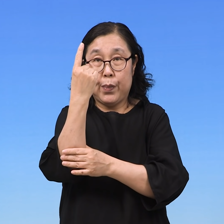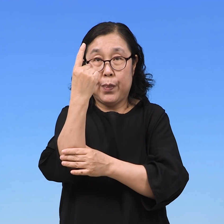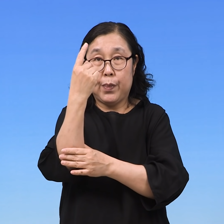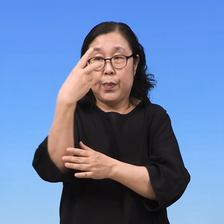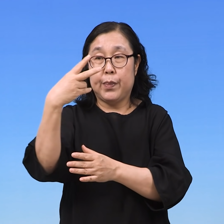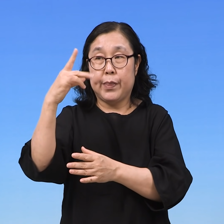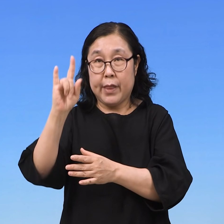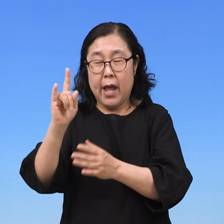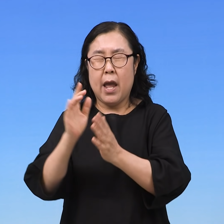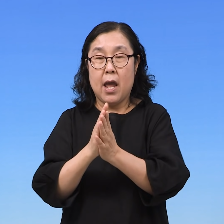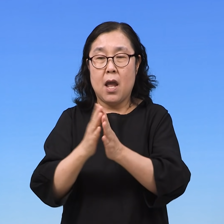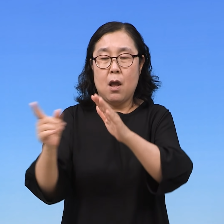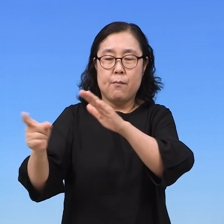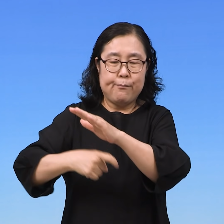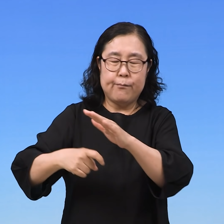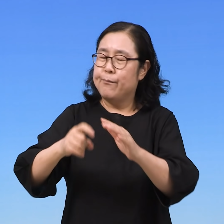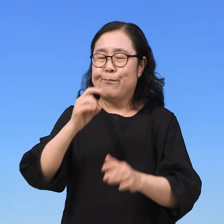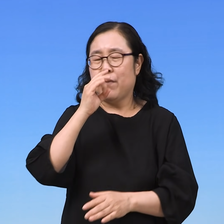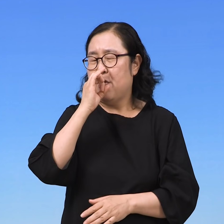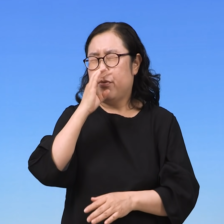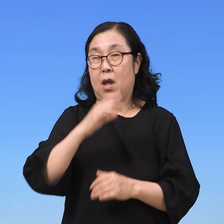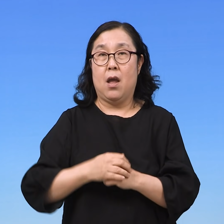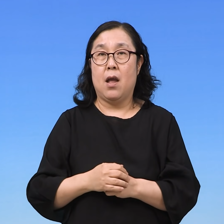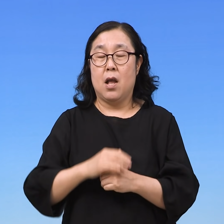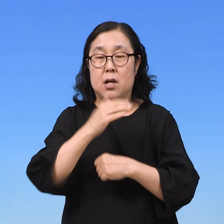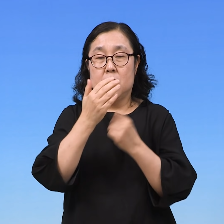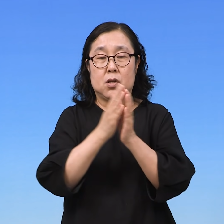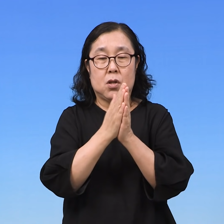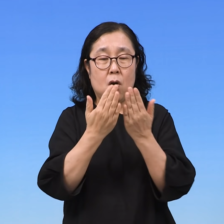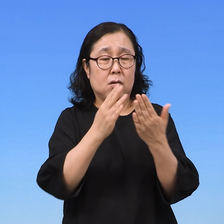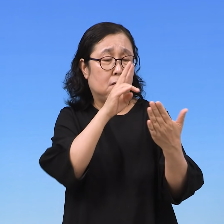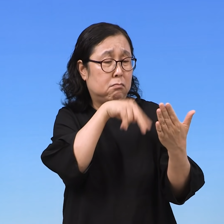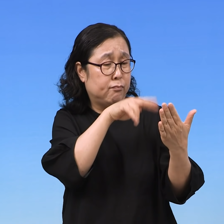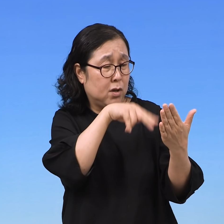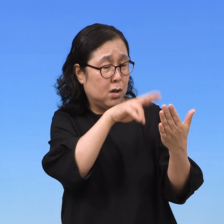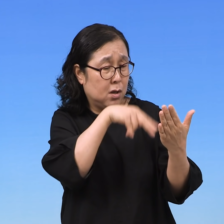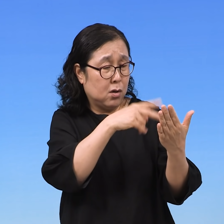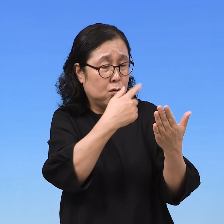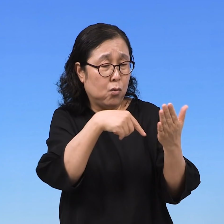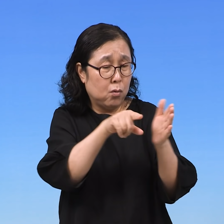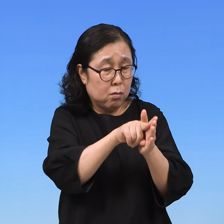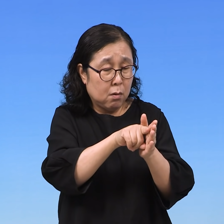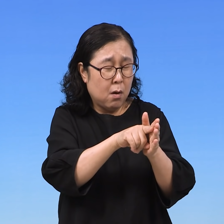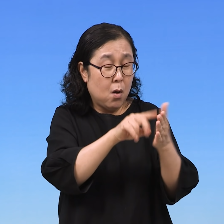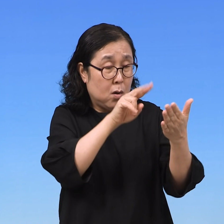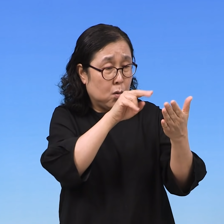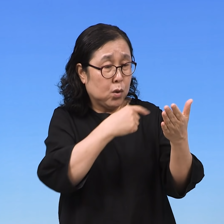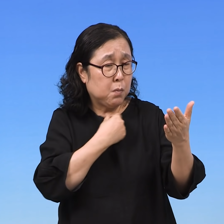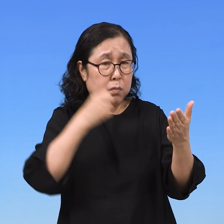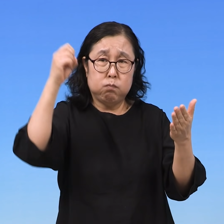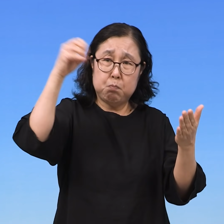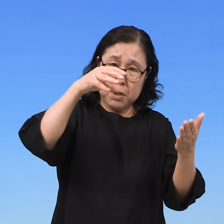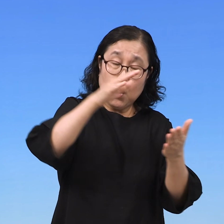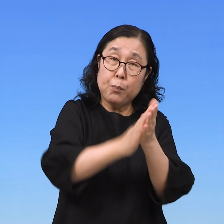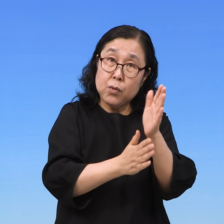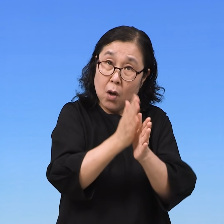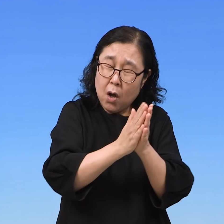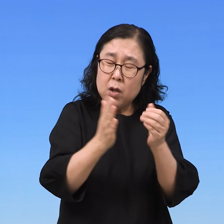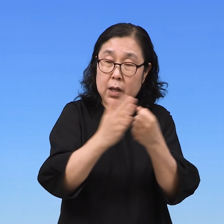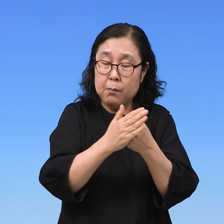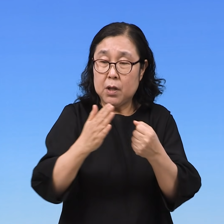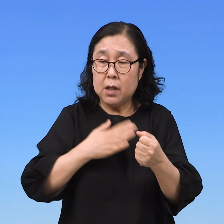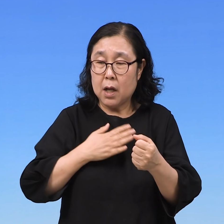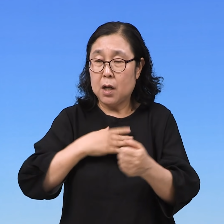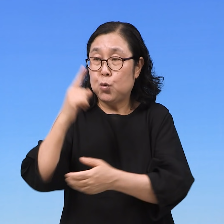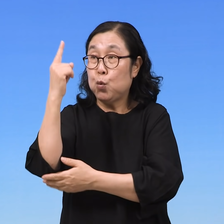된다. 아무리 이거 성경을 읽는 결과가 좋잖아요. 근데 촛대를 훔치는 건 잘못됐지만 결과적으로 그래서